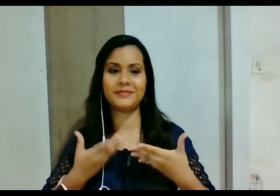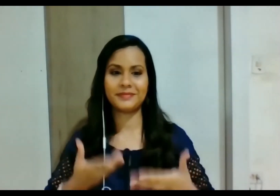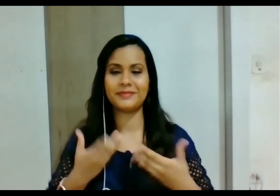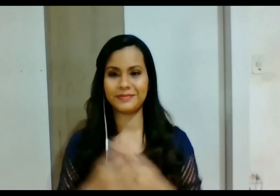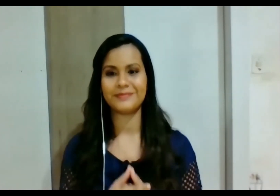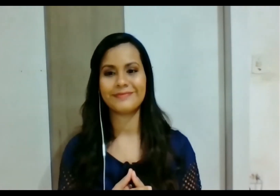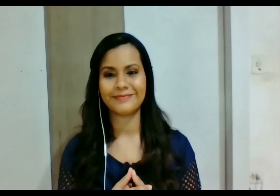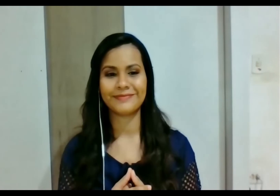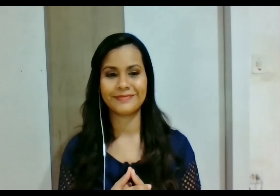eu me senti animada.